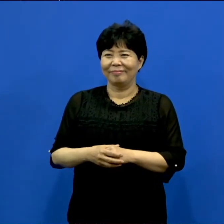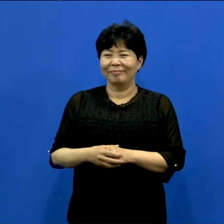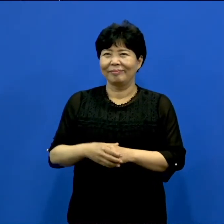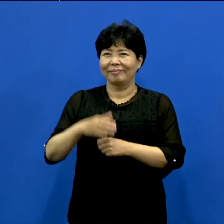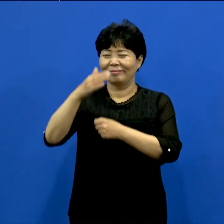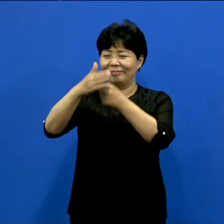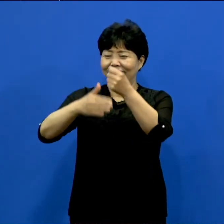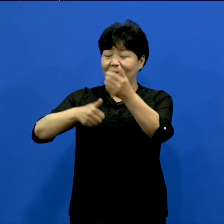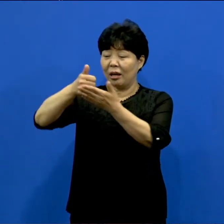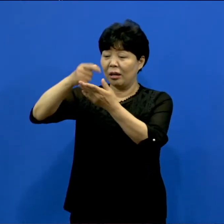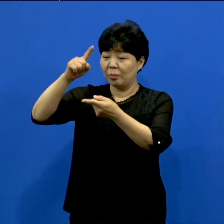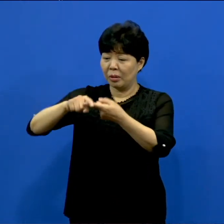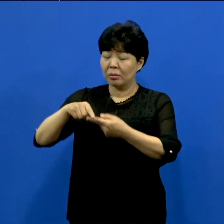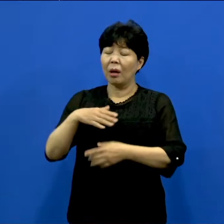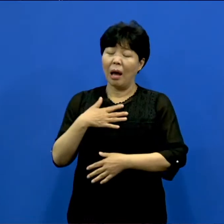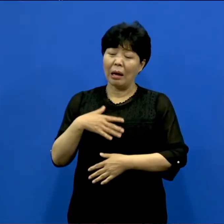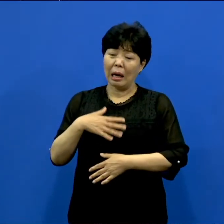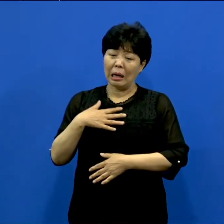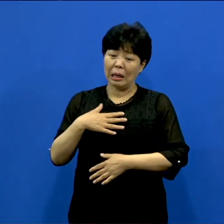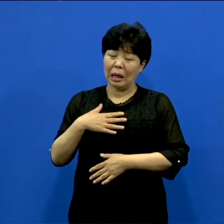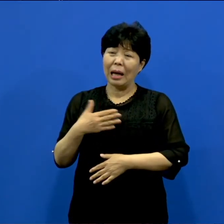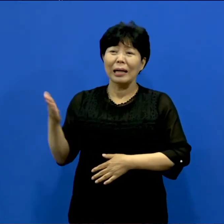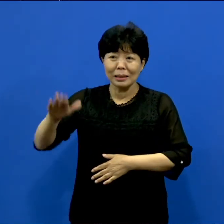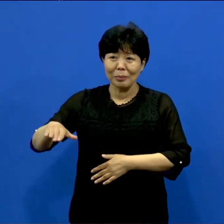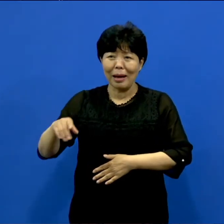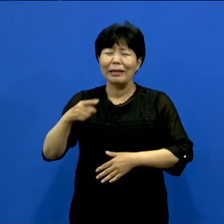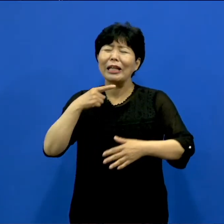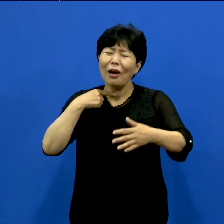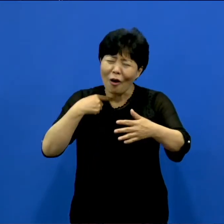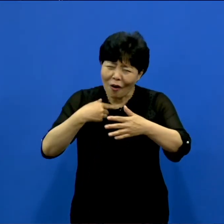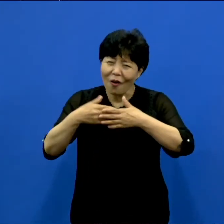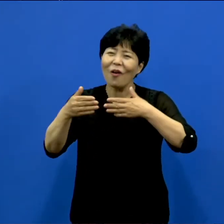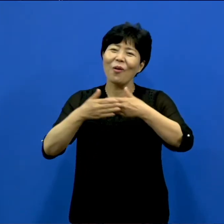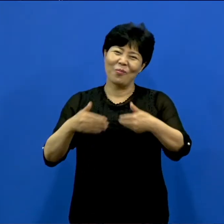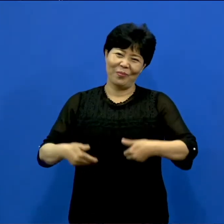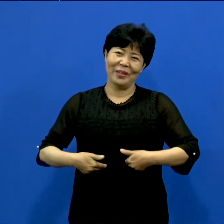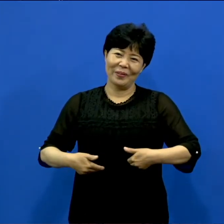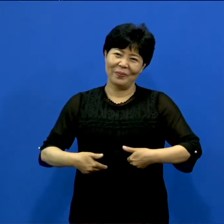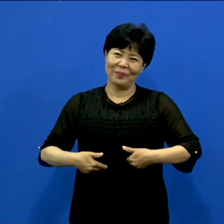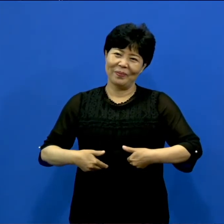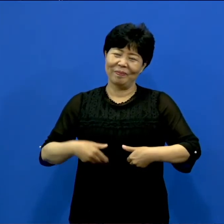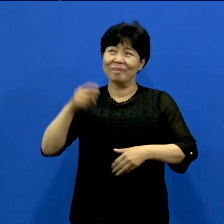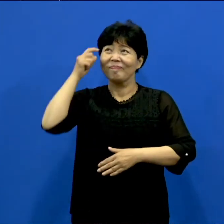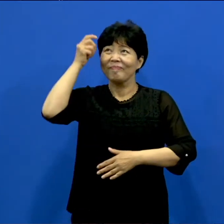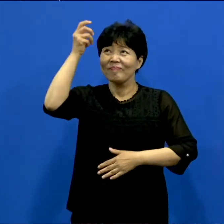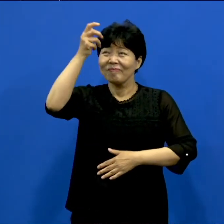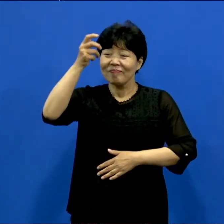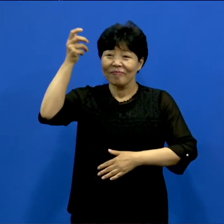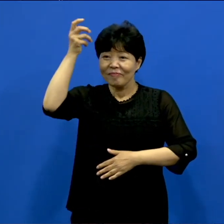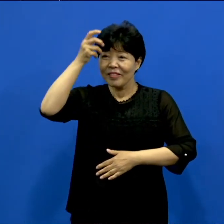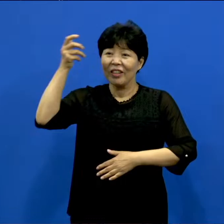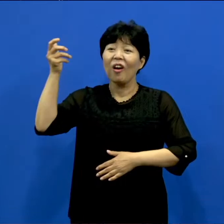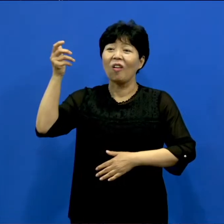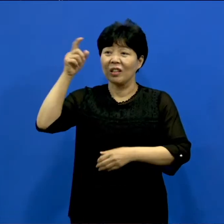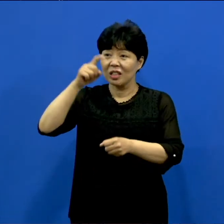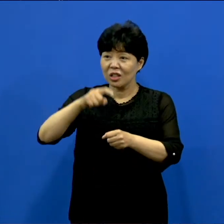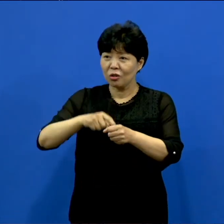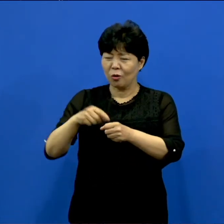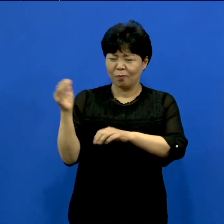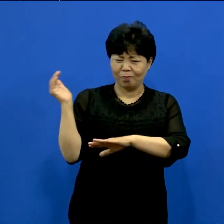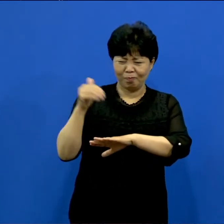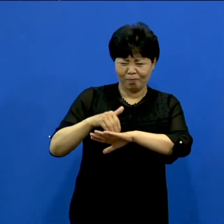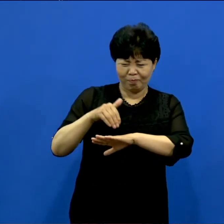하나님 다 알죠. 그건 경험해야 된다는 거죠. 영적 근력이라는 게 있습니다. 그래서 우리